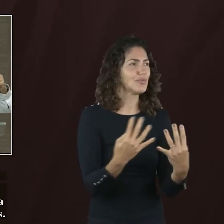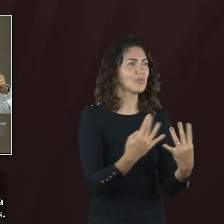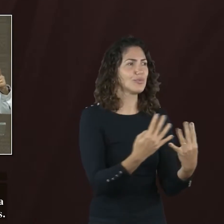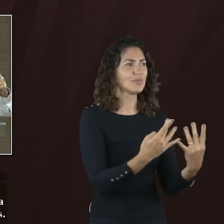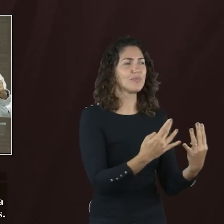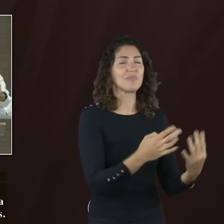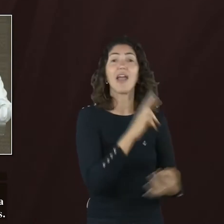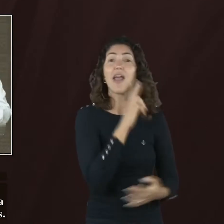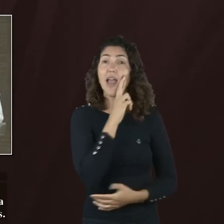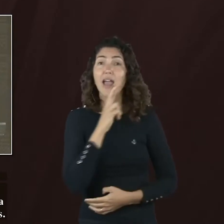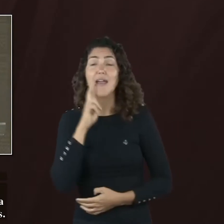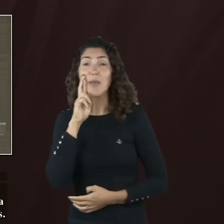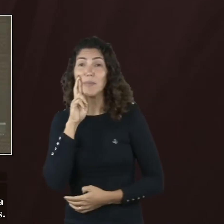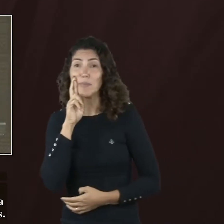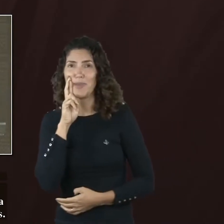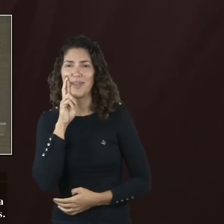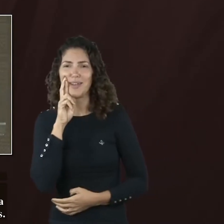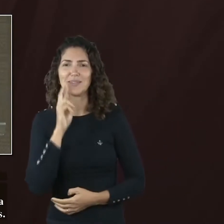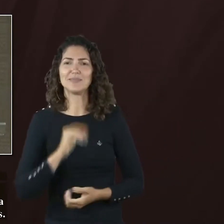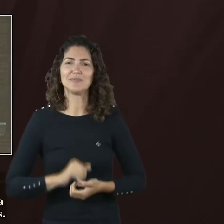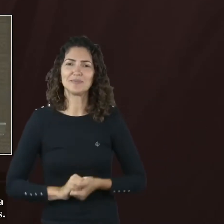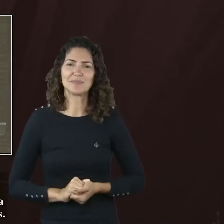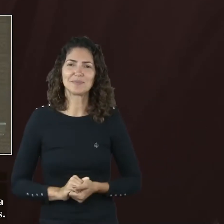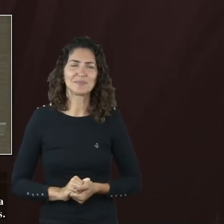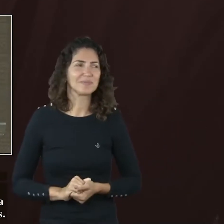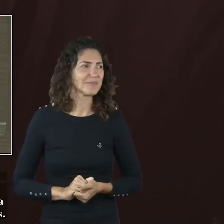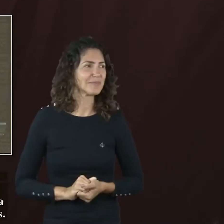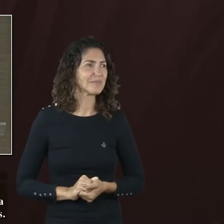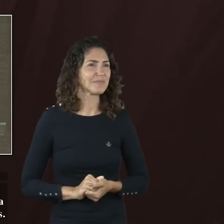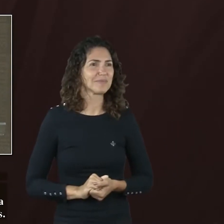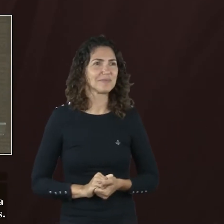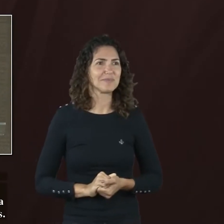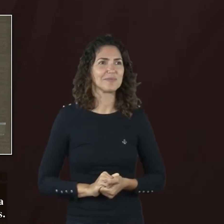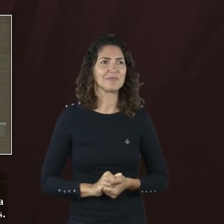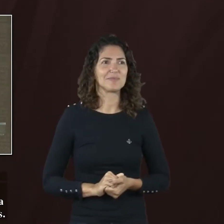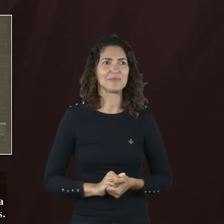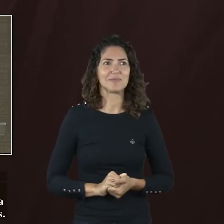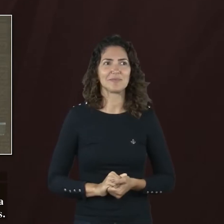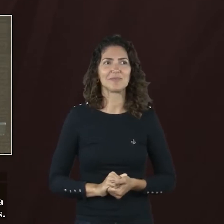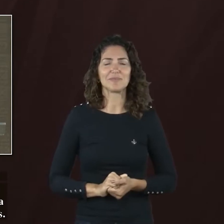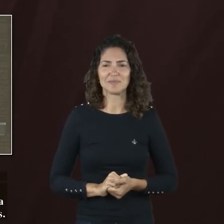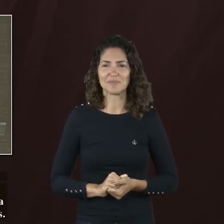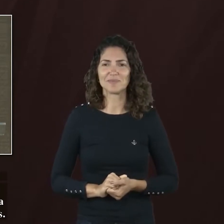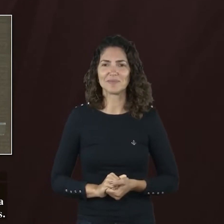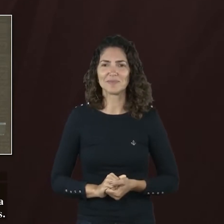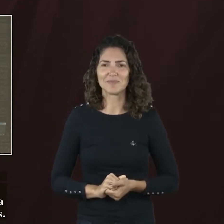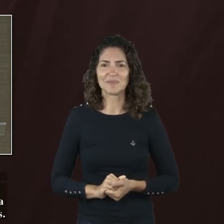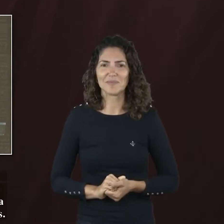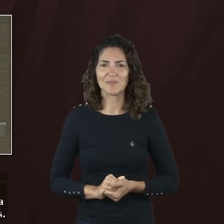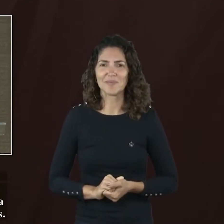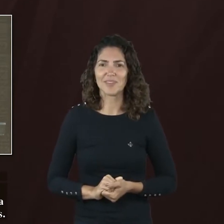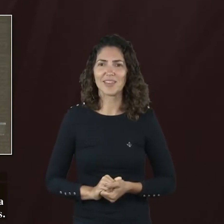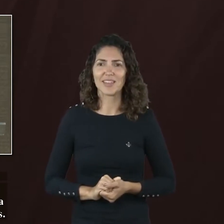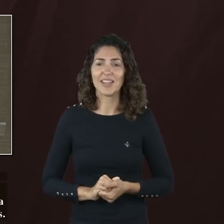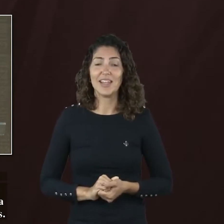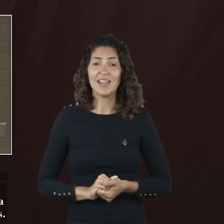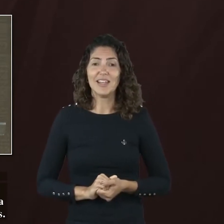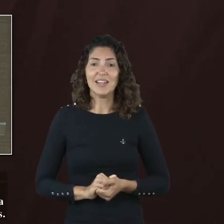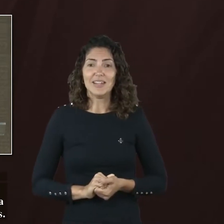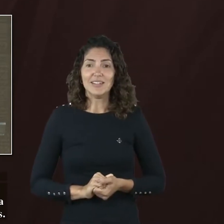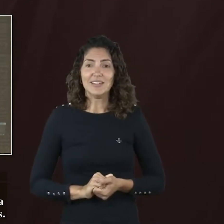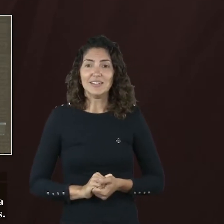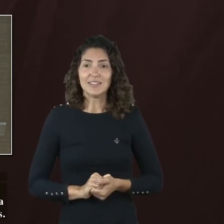inimigos. A porta, né? É isso, né? Que a tua descendência possua